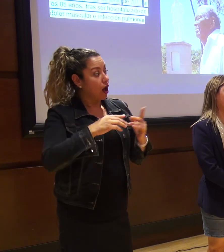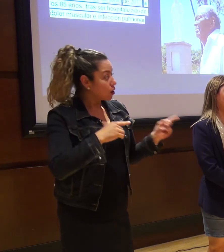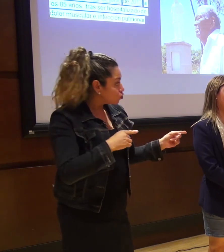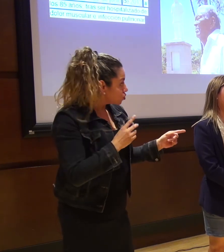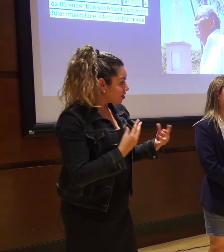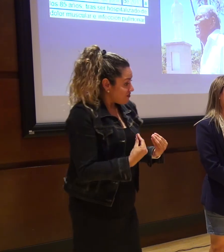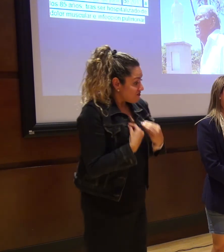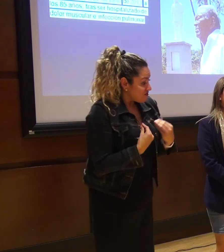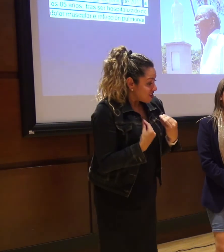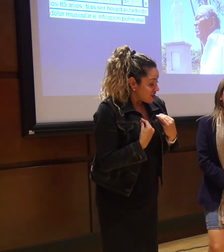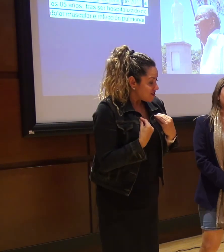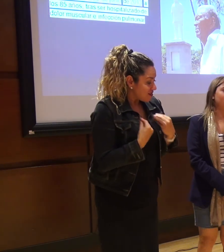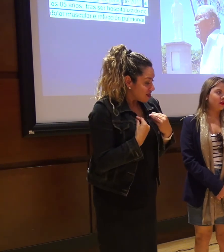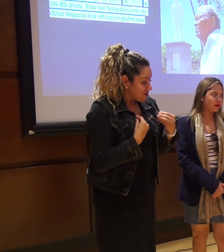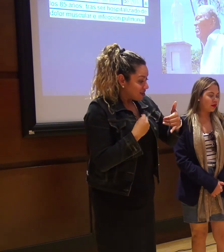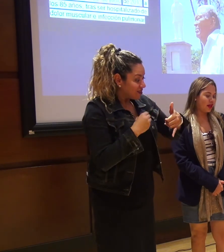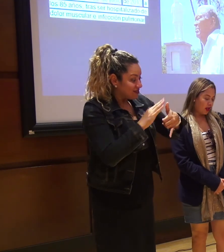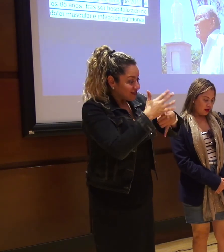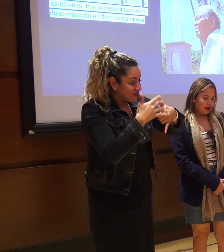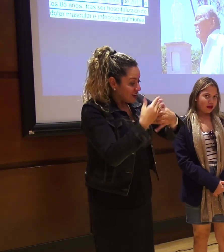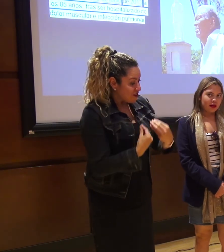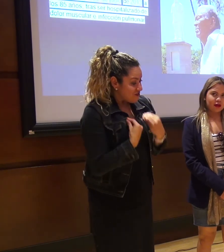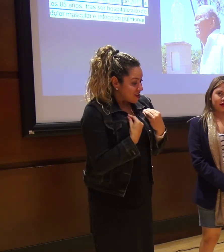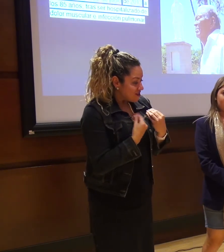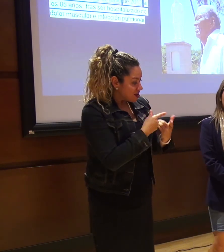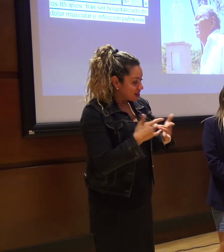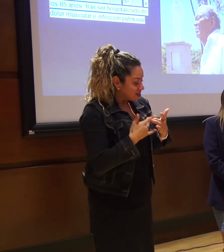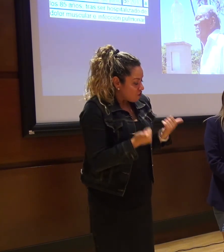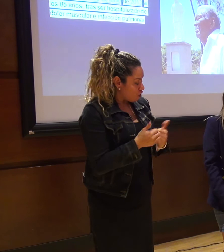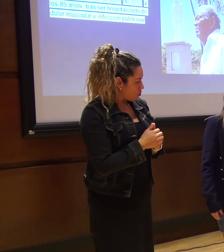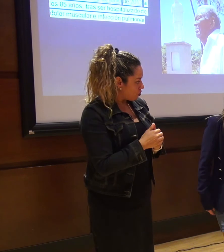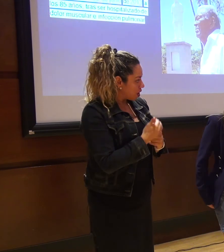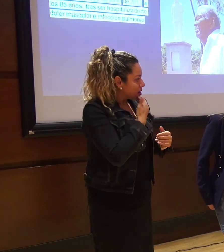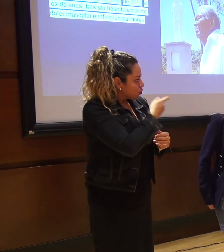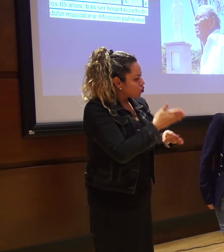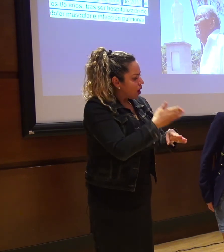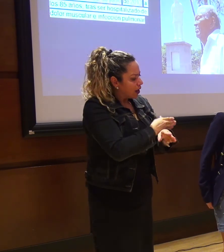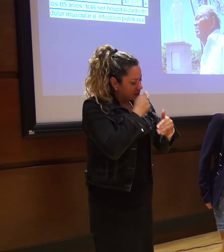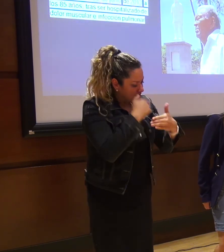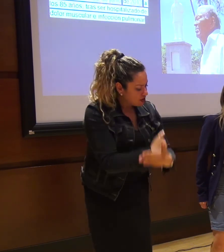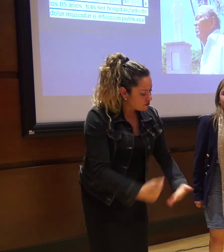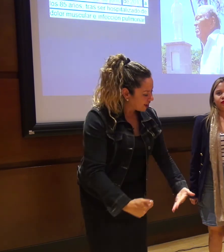la siente, con qué se identifica. Y cómo estuvo presente en tu infancia, que ellos estaban diciendo, ¿no? Que nunca la habían